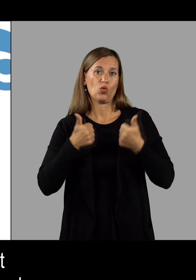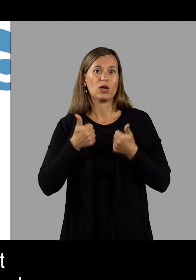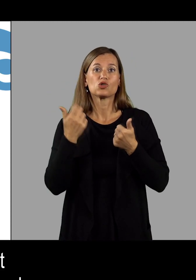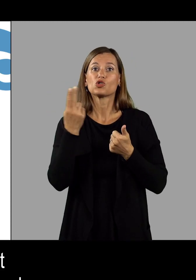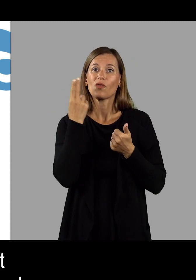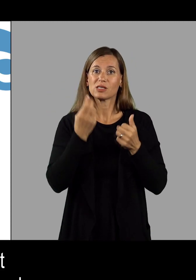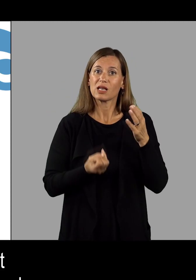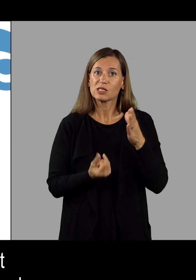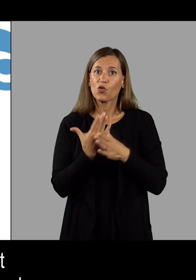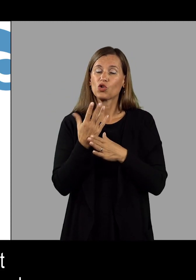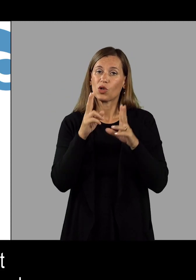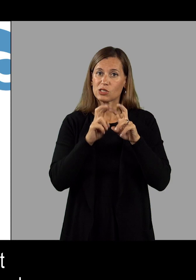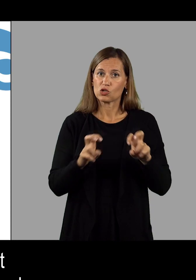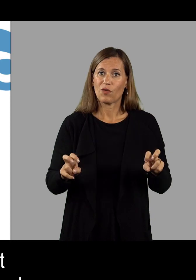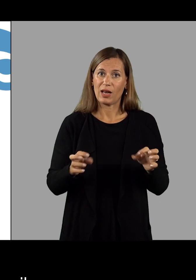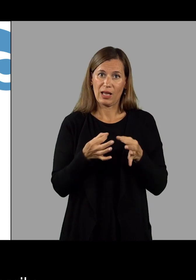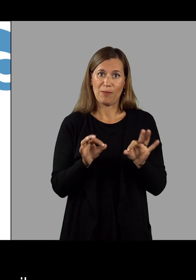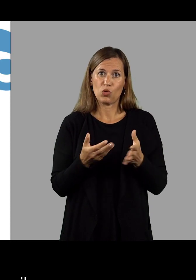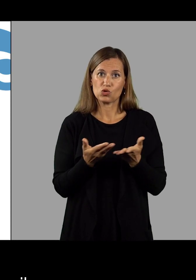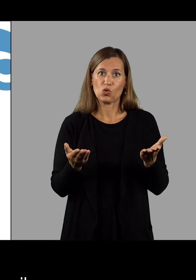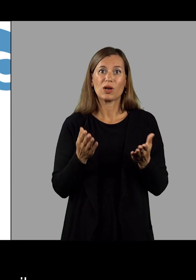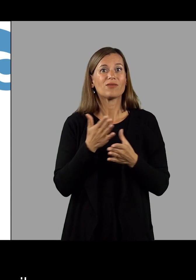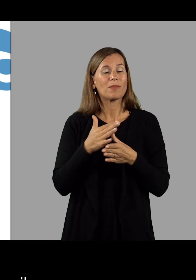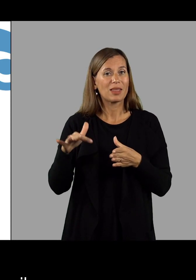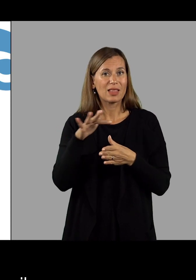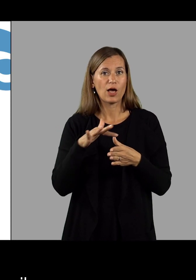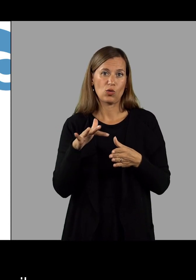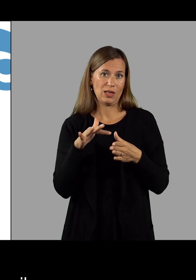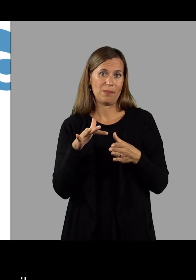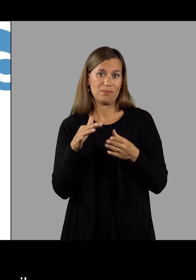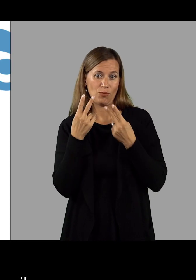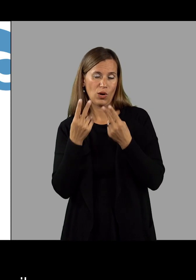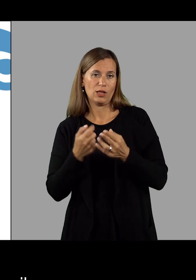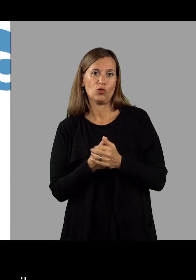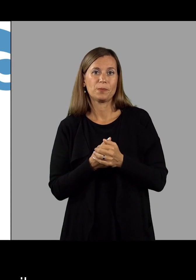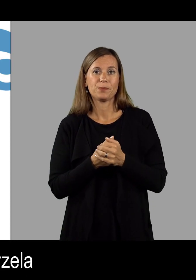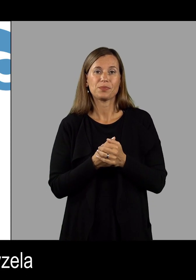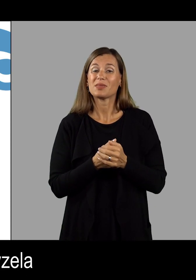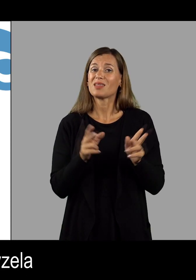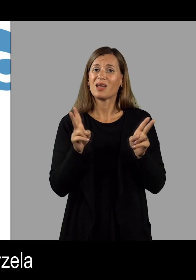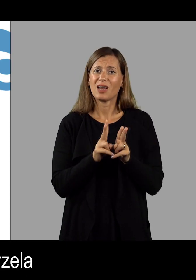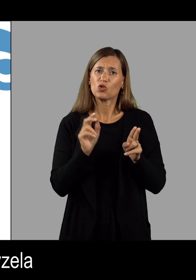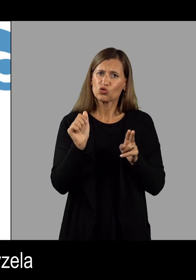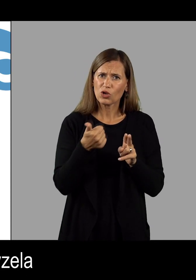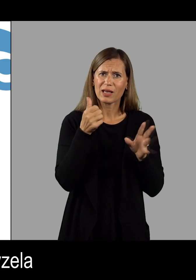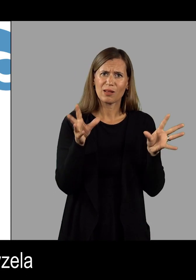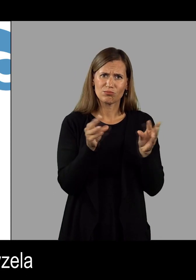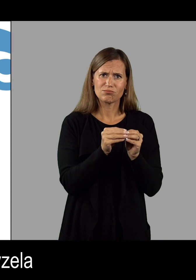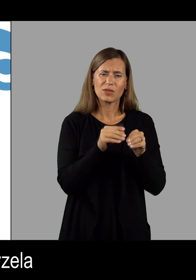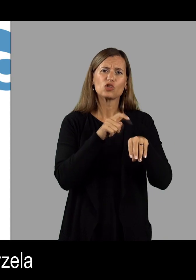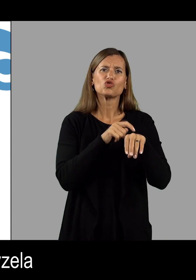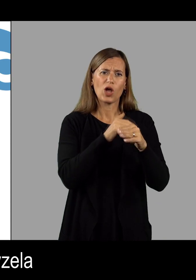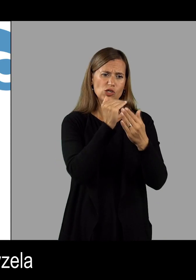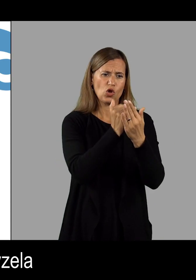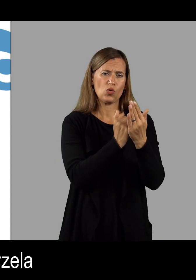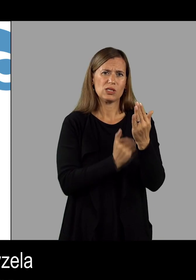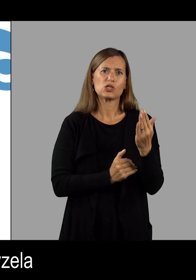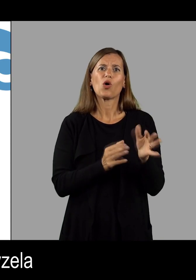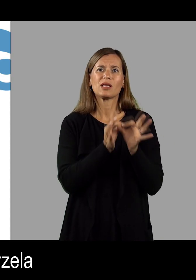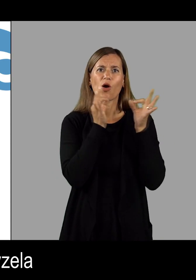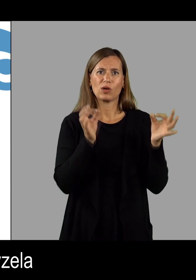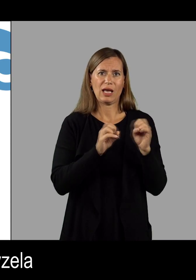in tehnologij, hkrati pa tudi enakopravnejše sodelovanje z evropskimi pobudami za izmenjavo digitalnih virov in